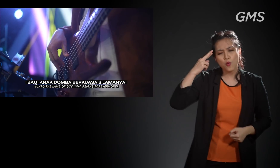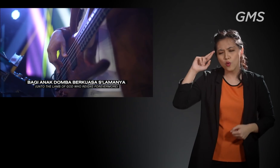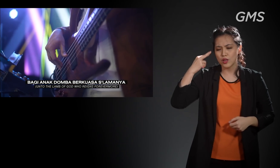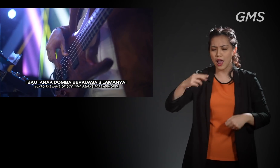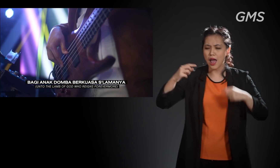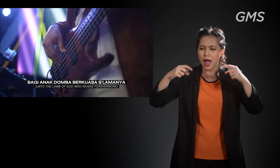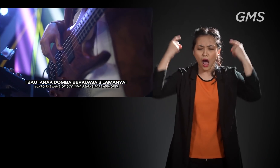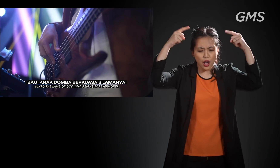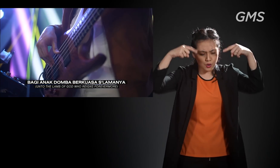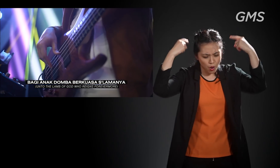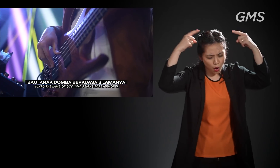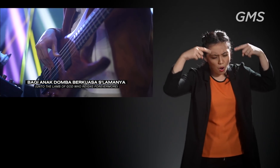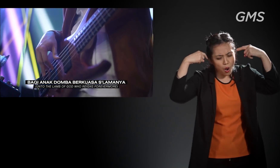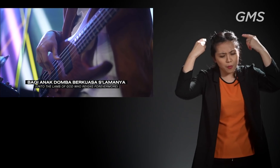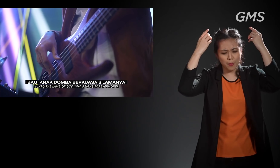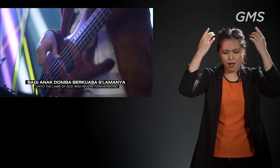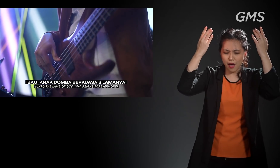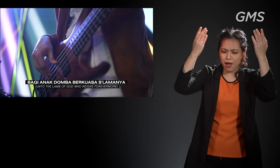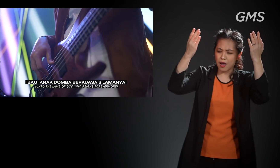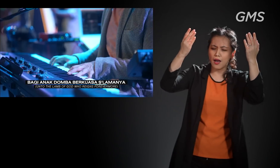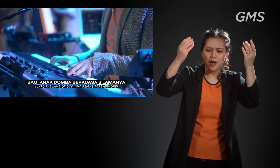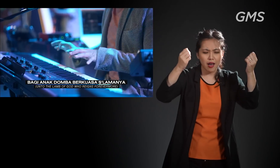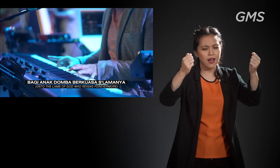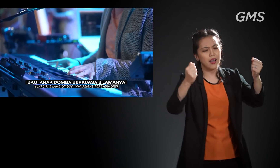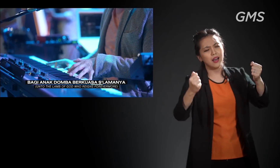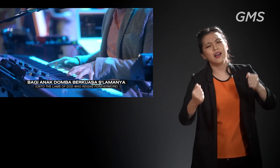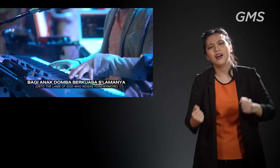bagi anak domba,